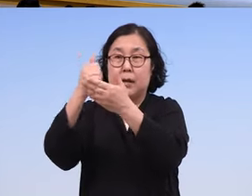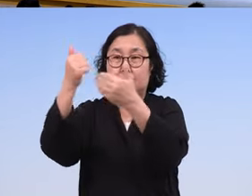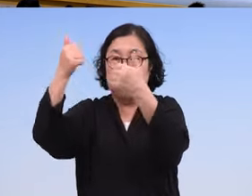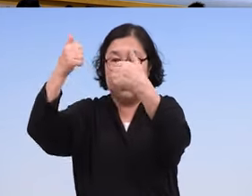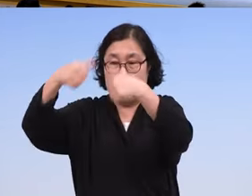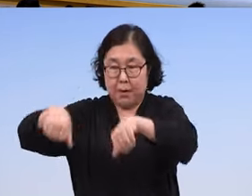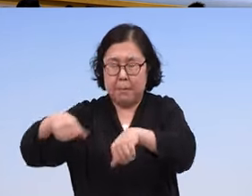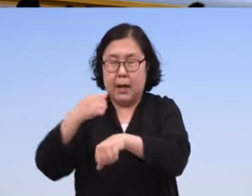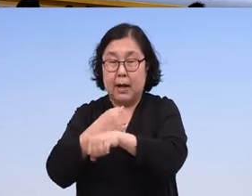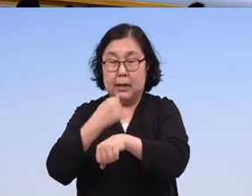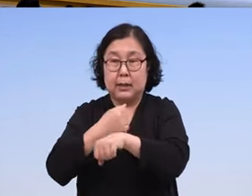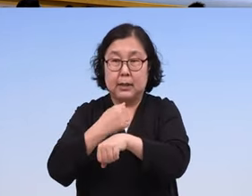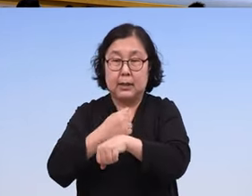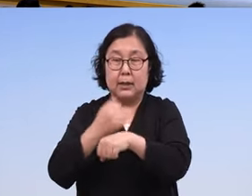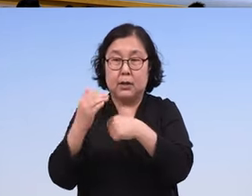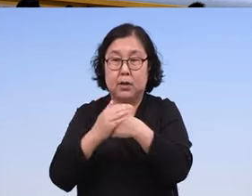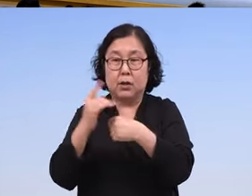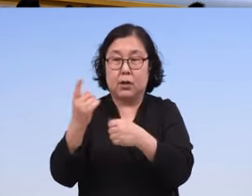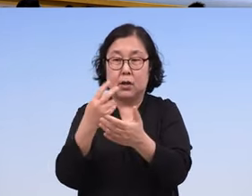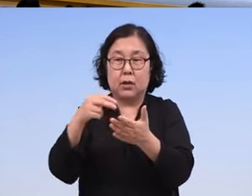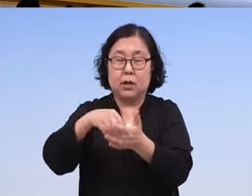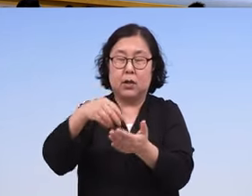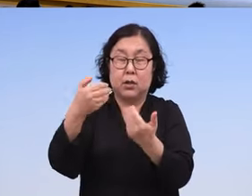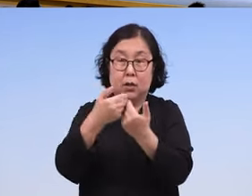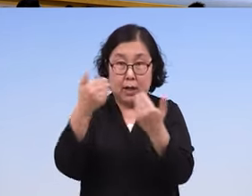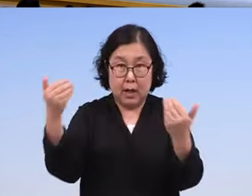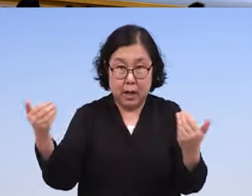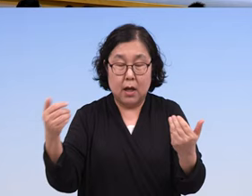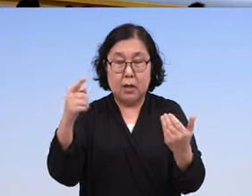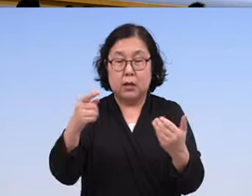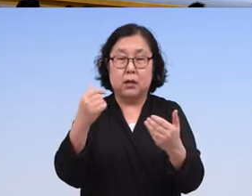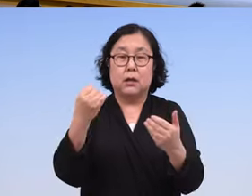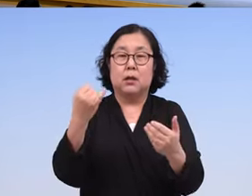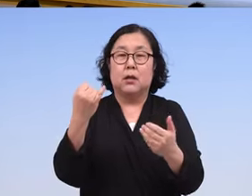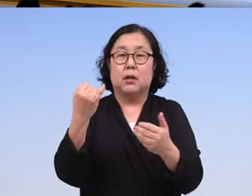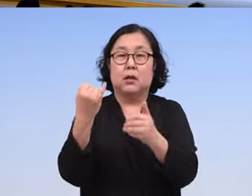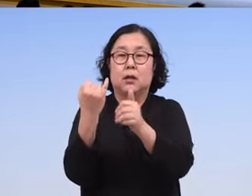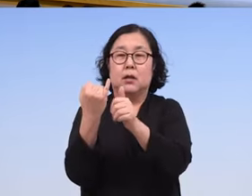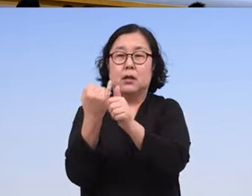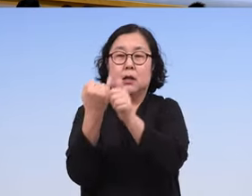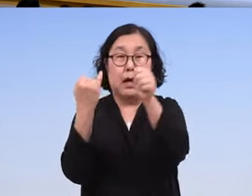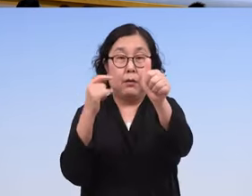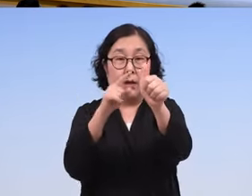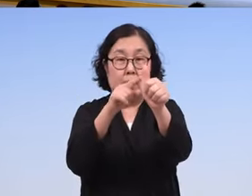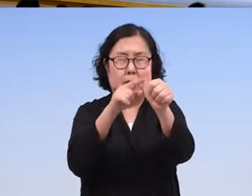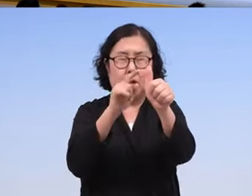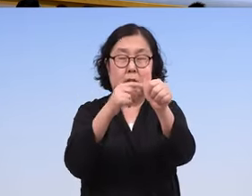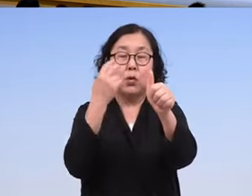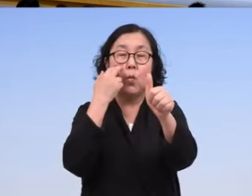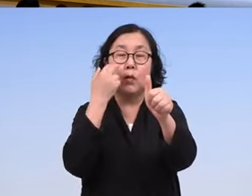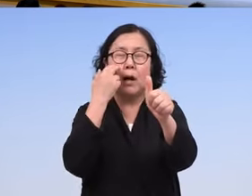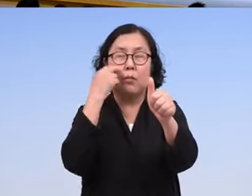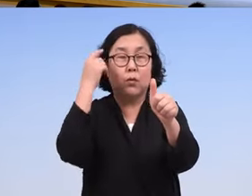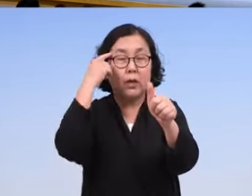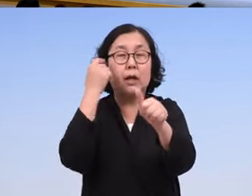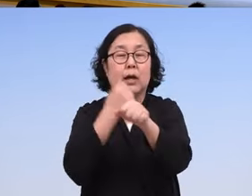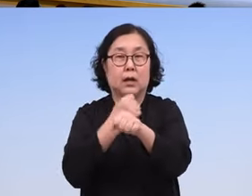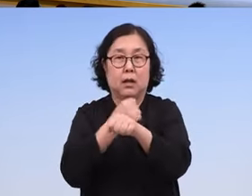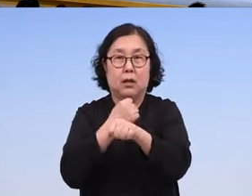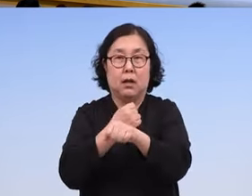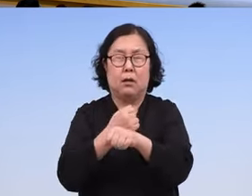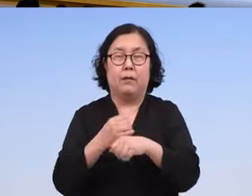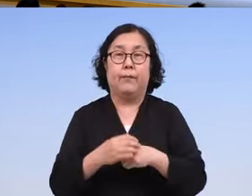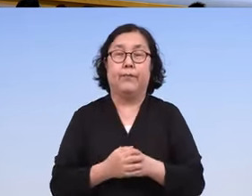터이니 너희는 일어나 이곳에서 떠나라 하되 그의 사위들은 농담으로 여겼더라. 저는 이 한마디가요,